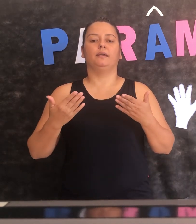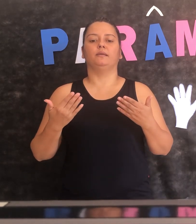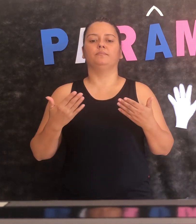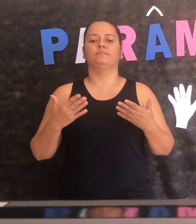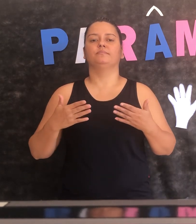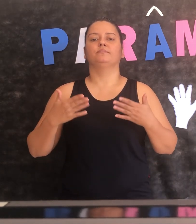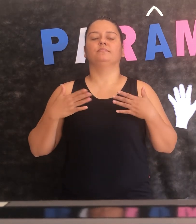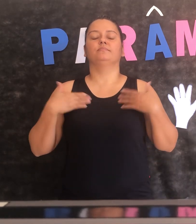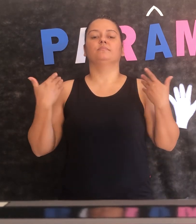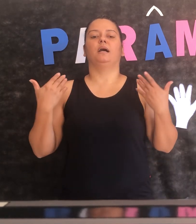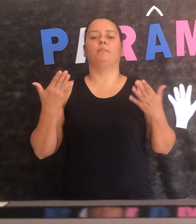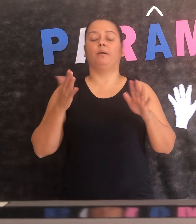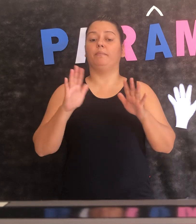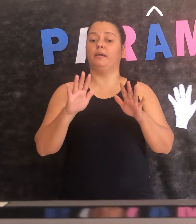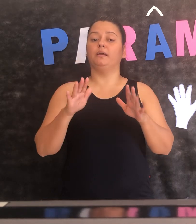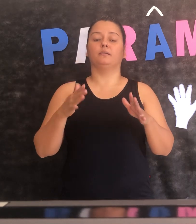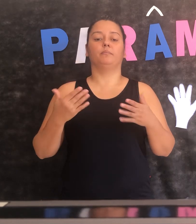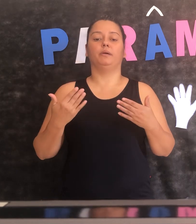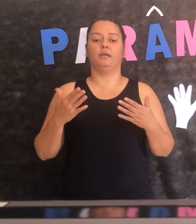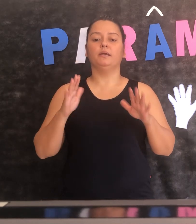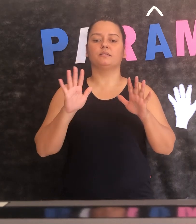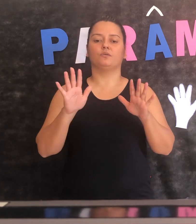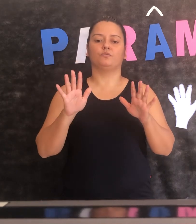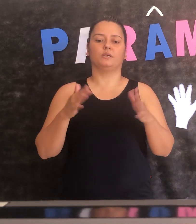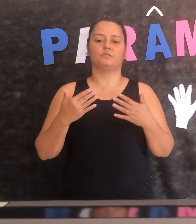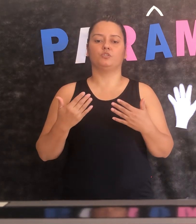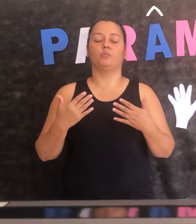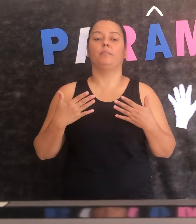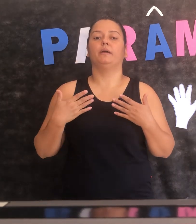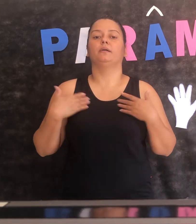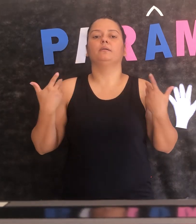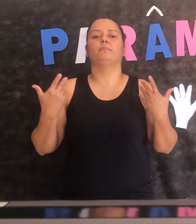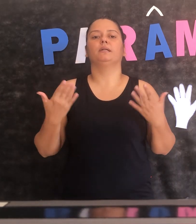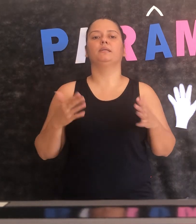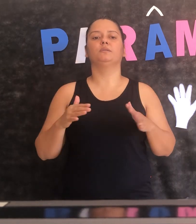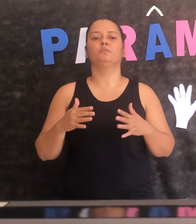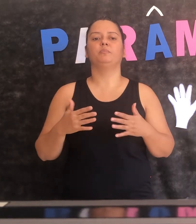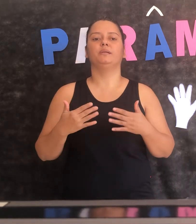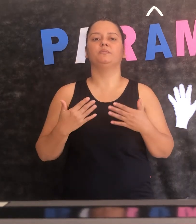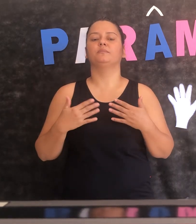alegre, a mão aberta também, essa configuração de mão aberta, batendo no peito.